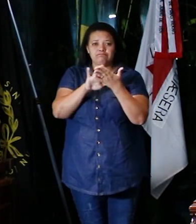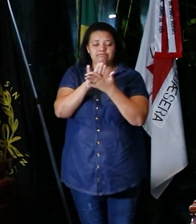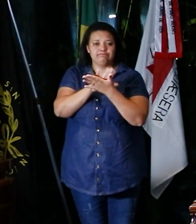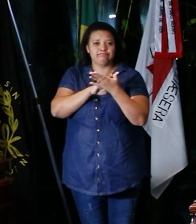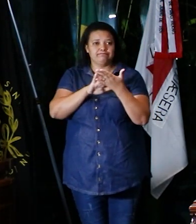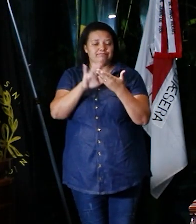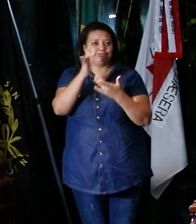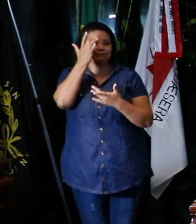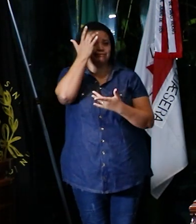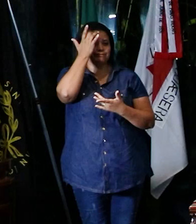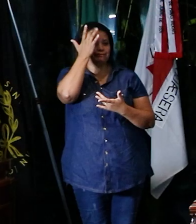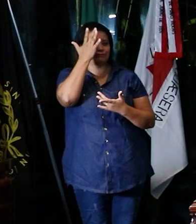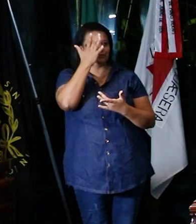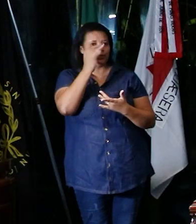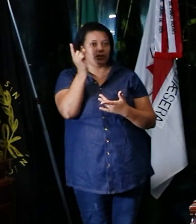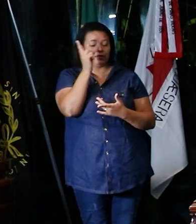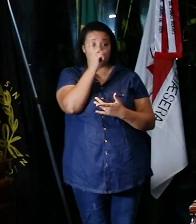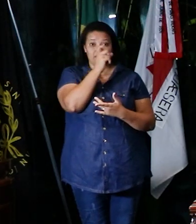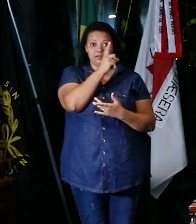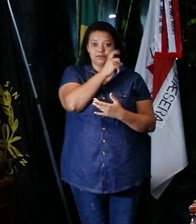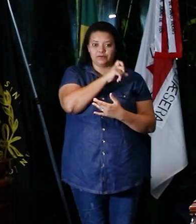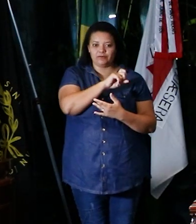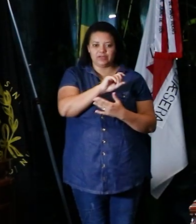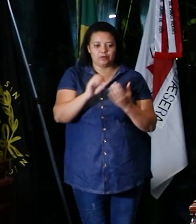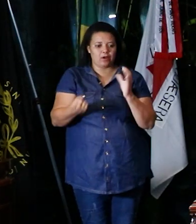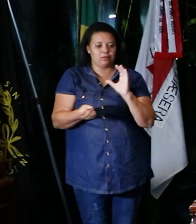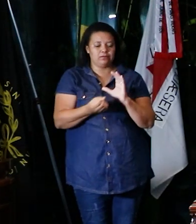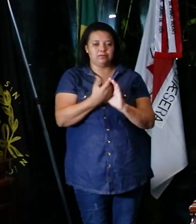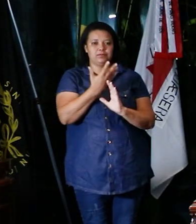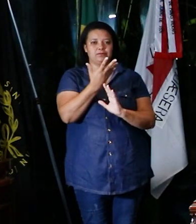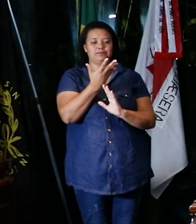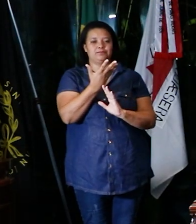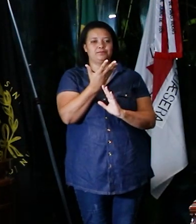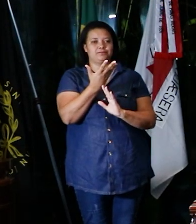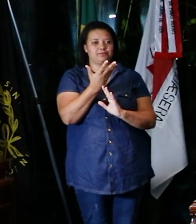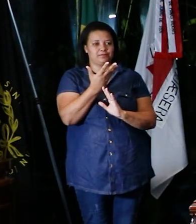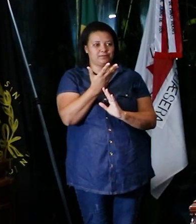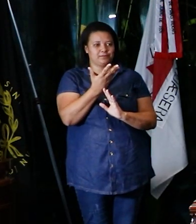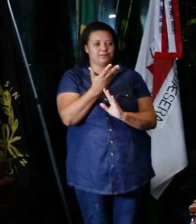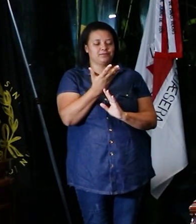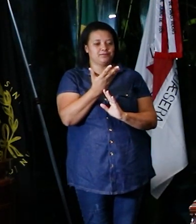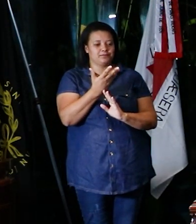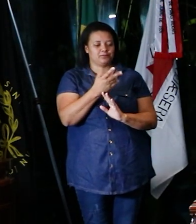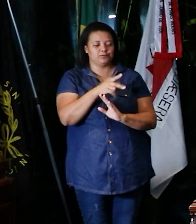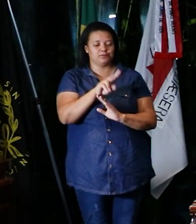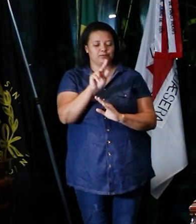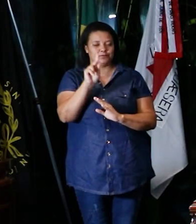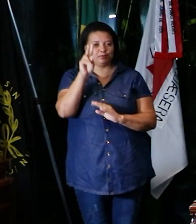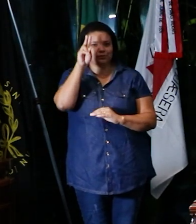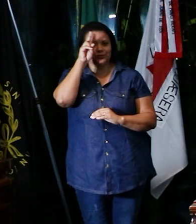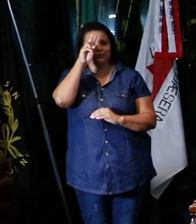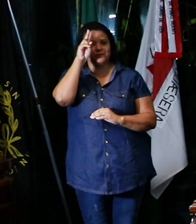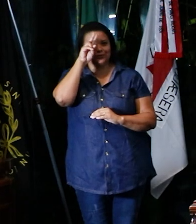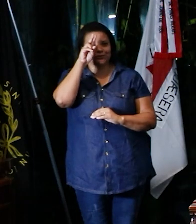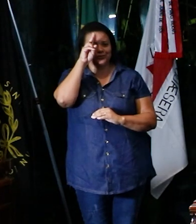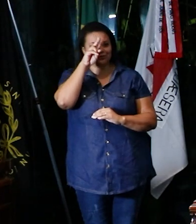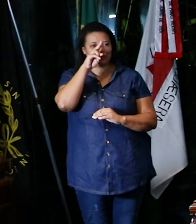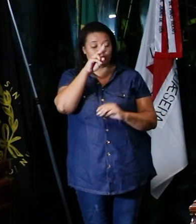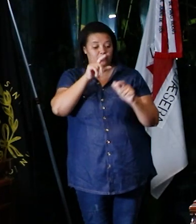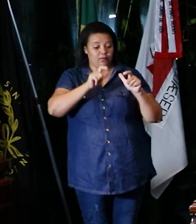fazendo fácil na trama difícil, flório, feliz, fábula. Na área de